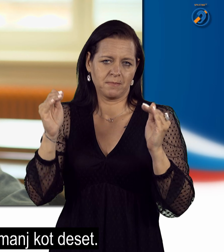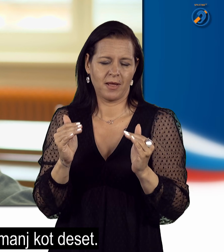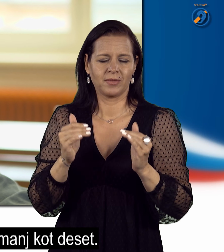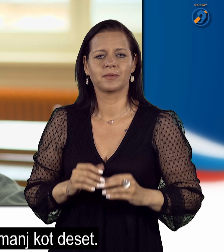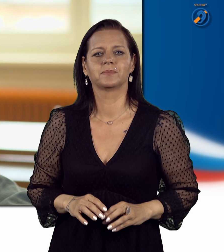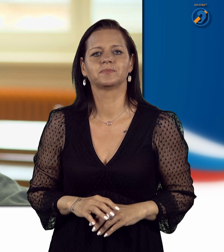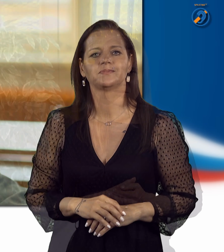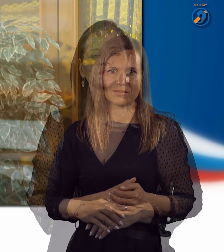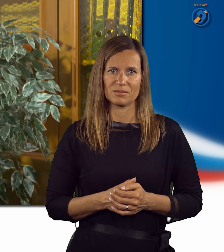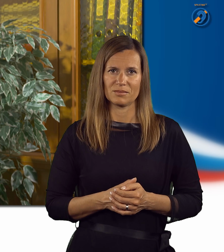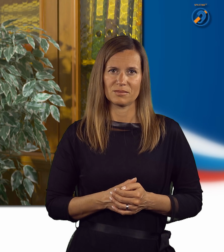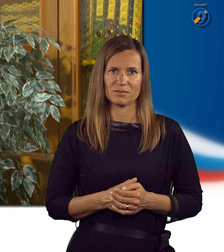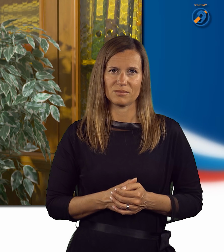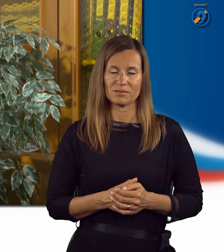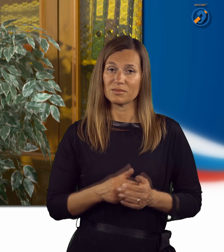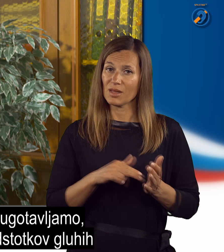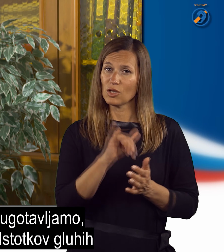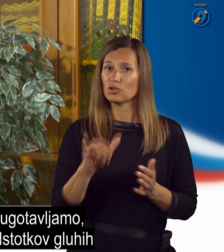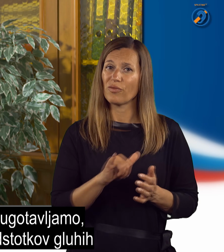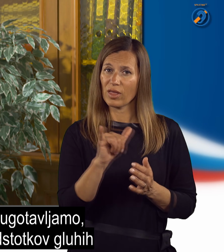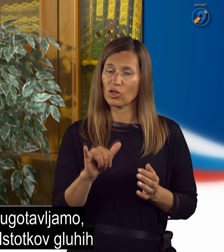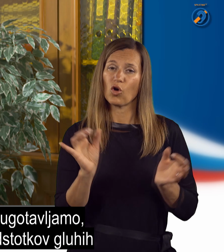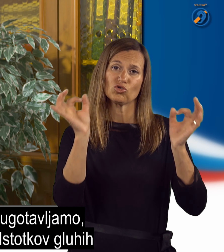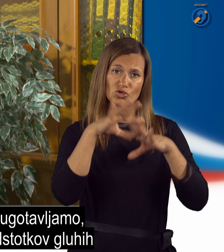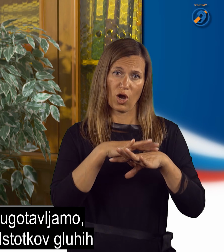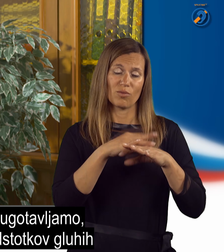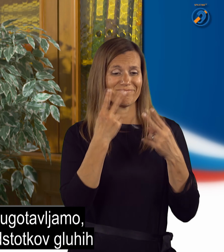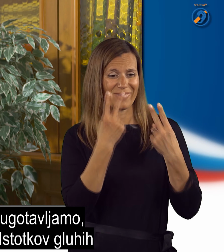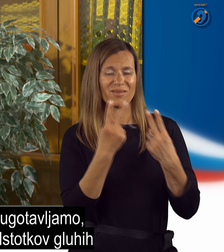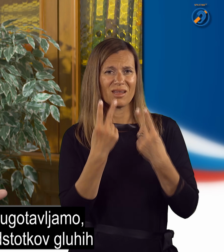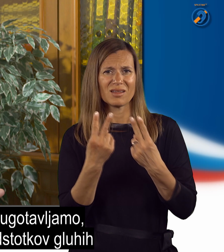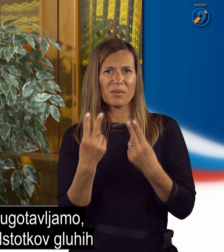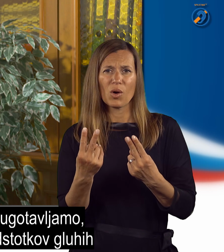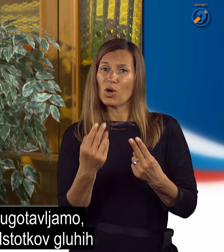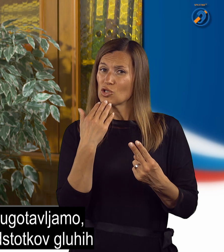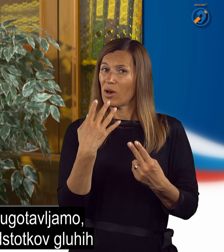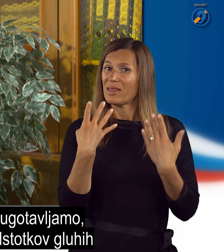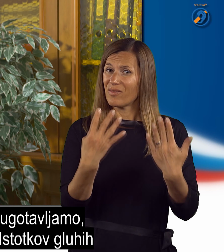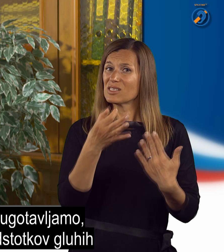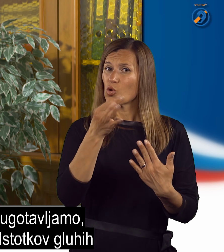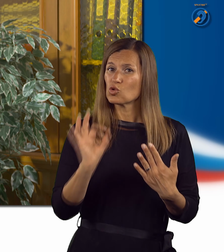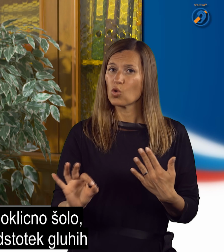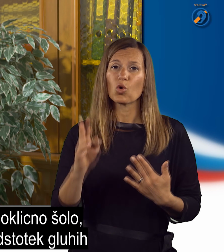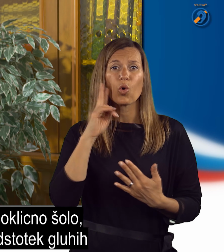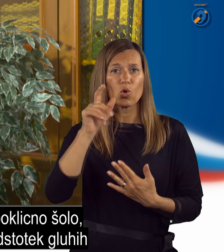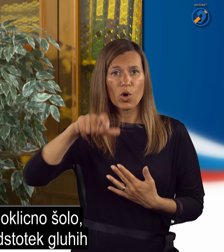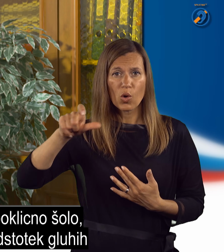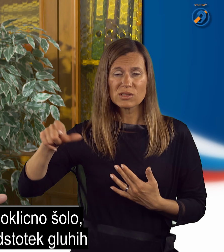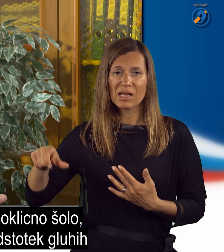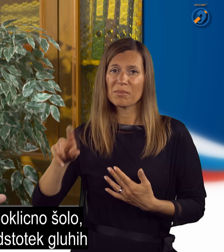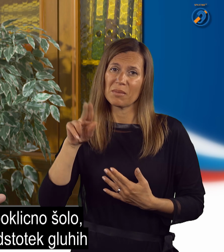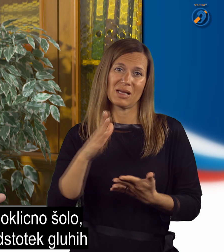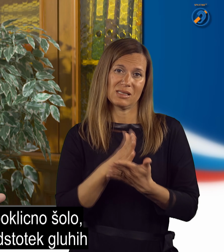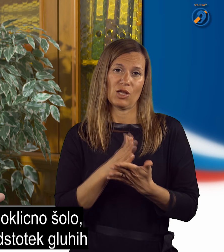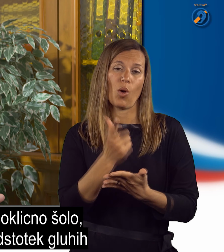10. Še vedno žal ugotavljamo, da skoraj 90% gluhih ima